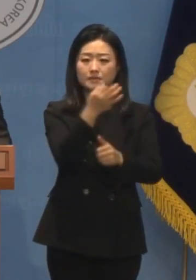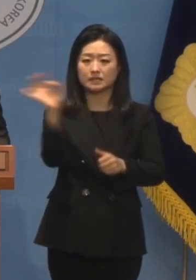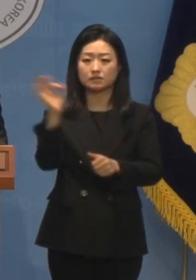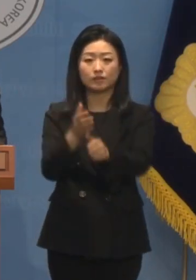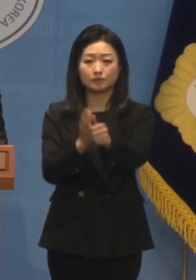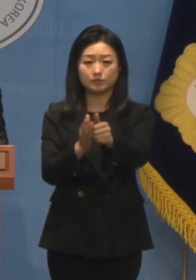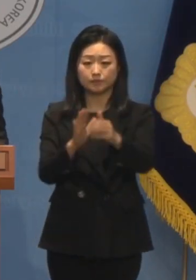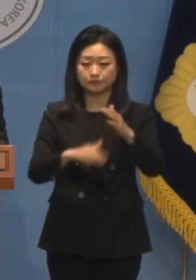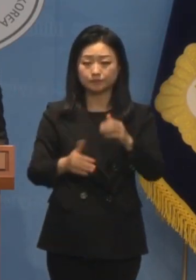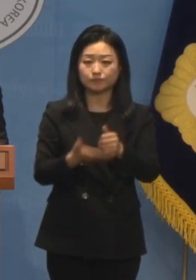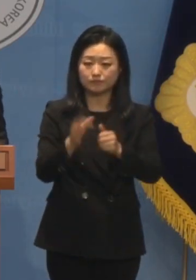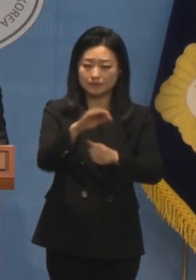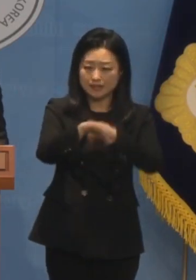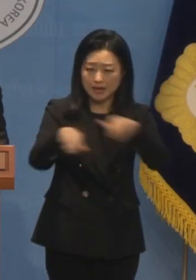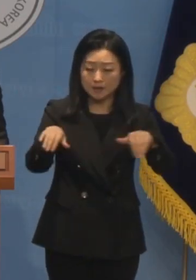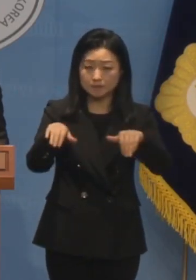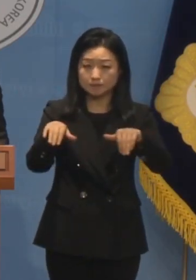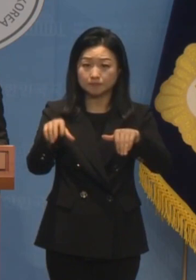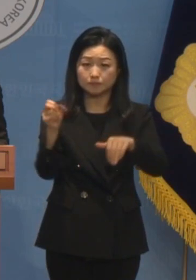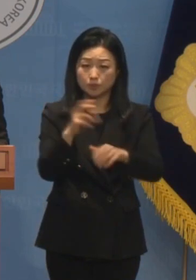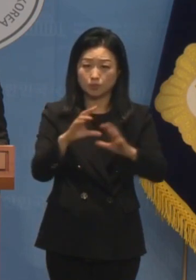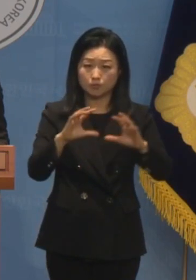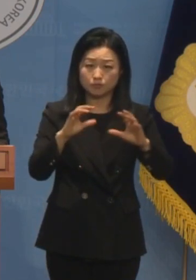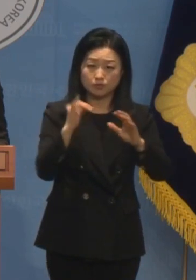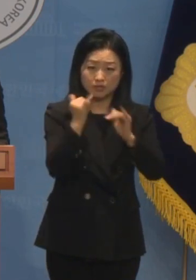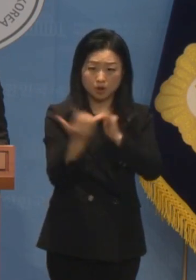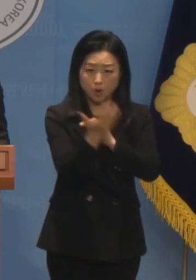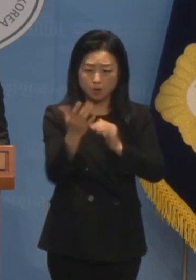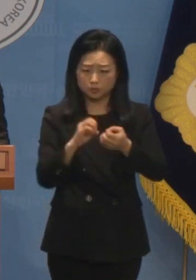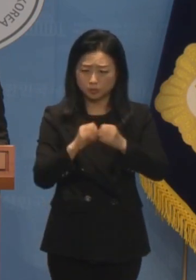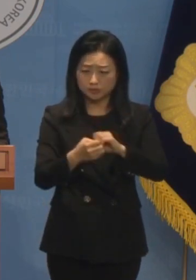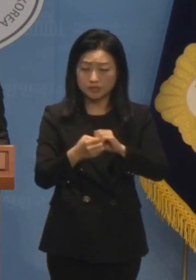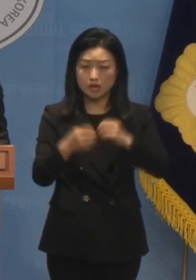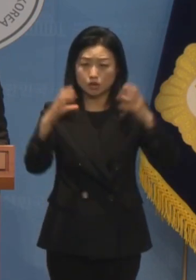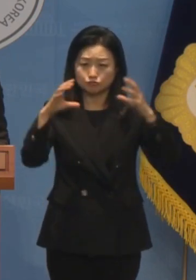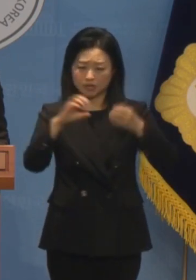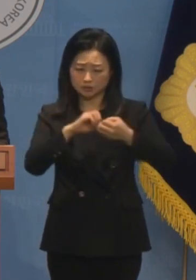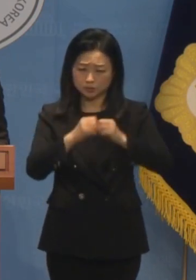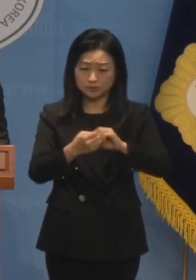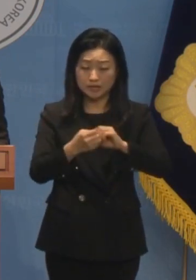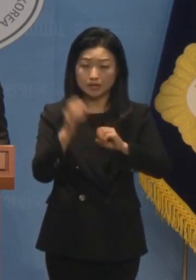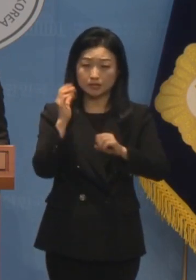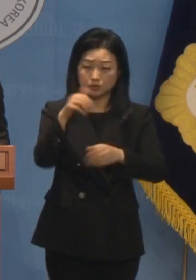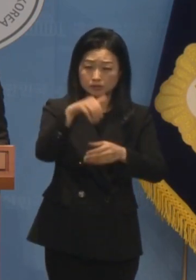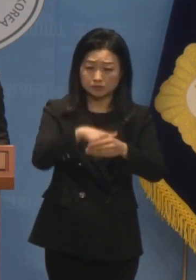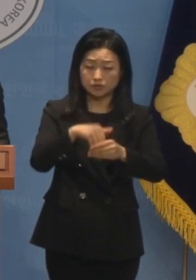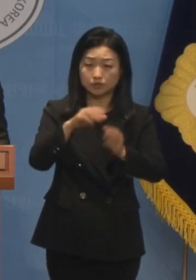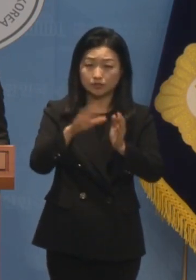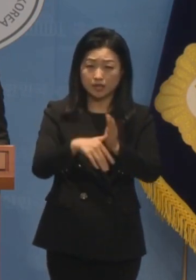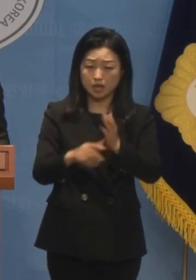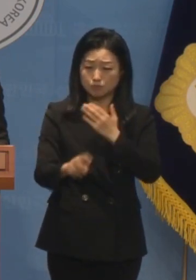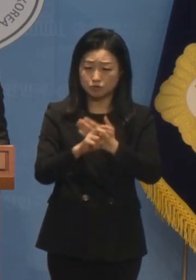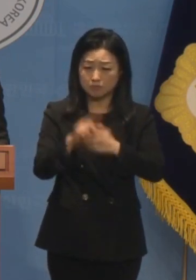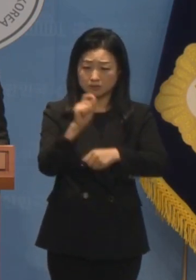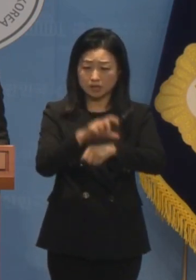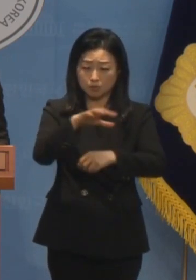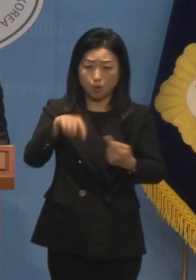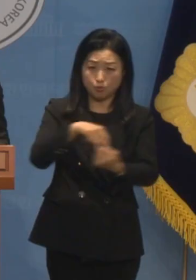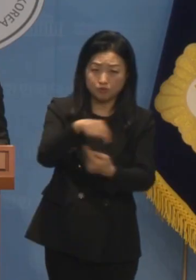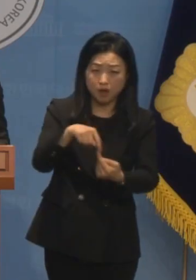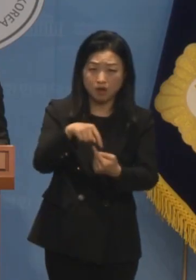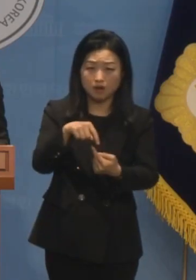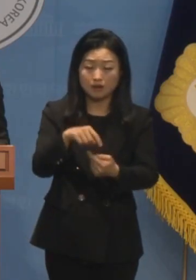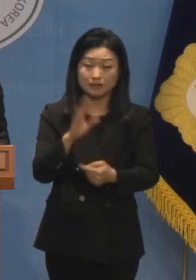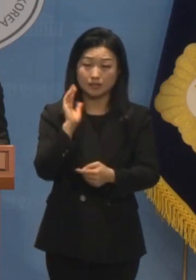공천 개입, 공천 거래, 여론 조작, 국정농단, 대선 기간 불법 사무실 운영 등